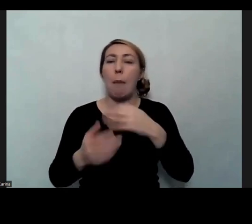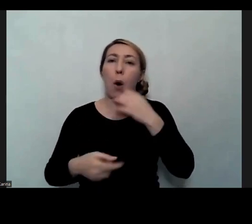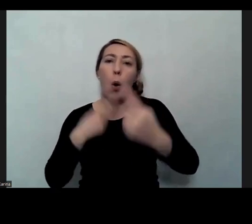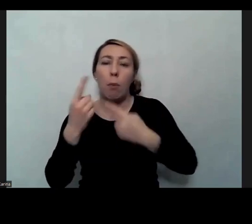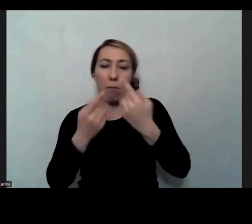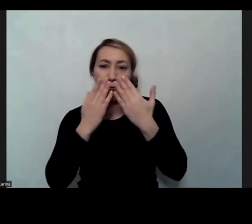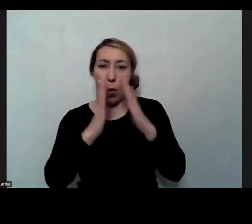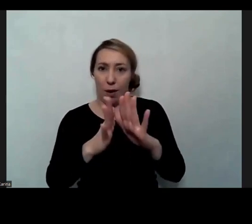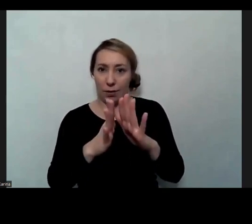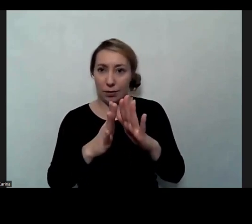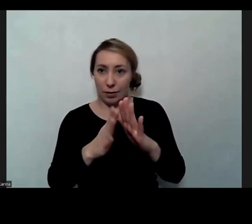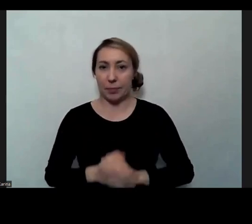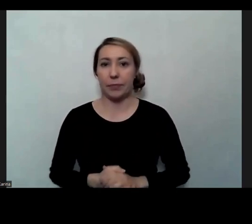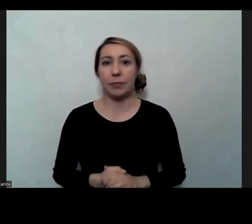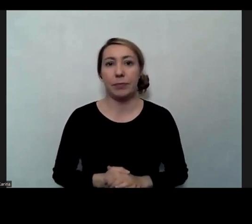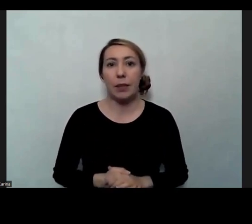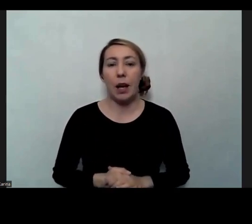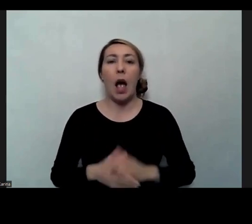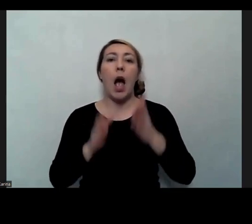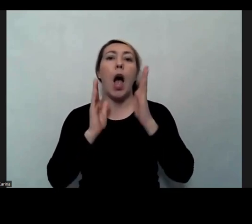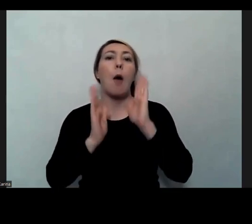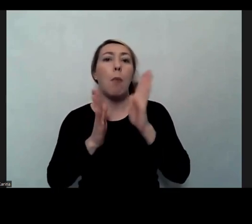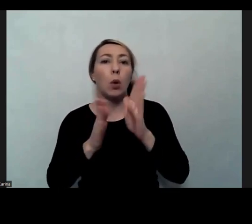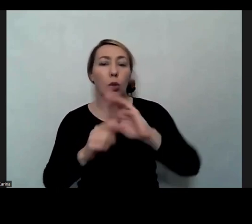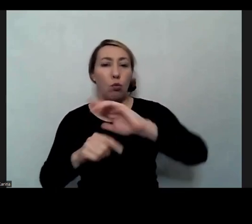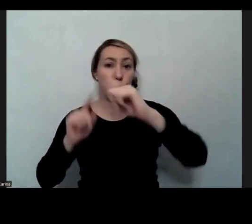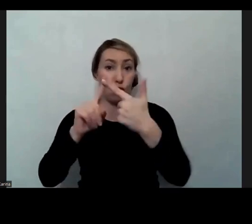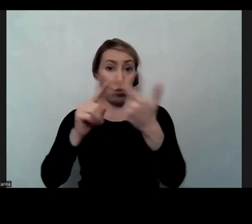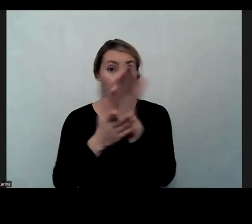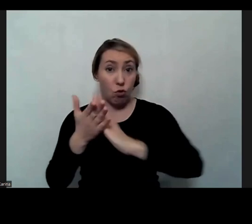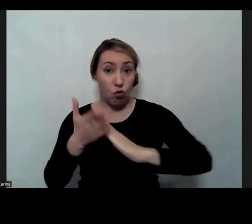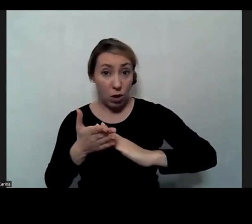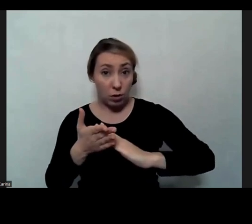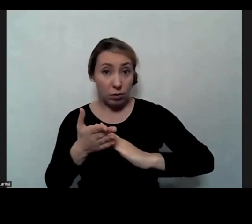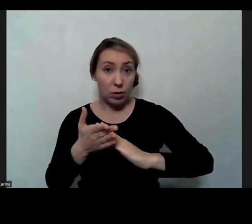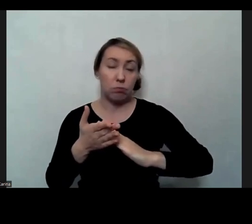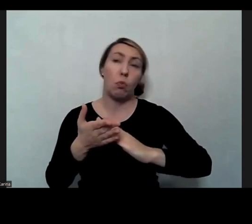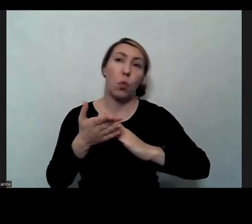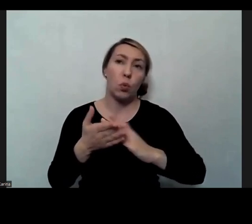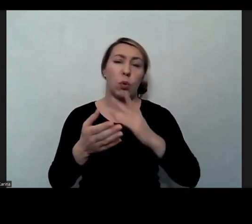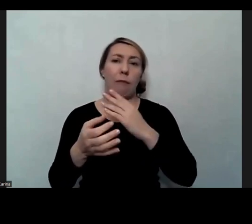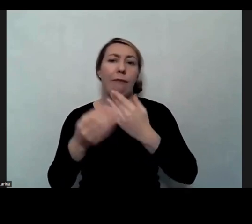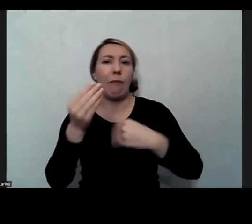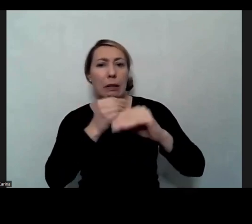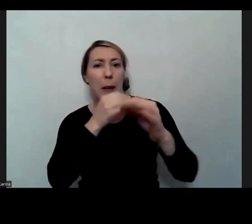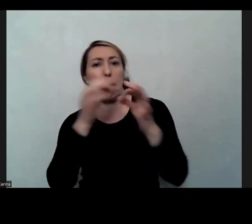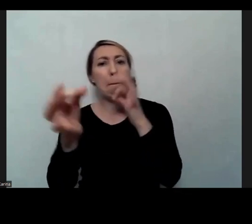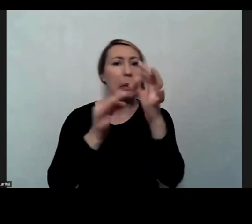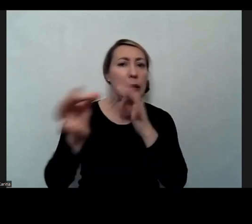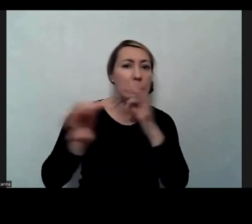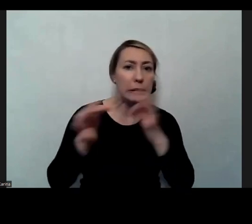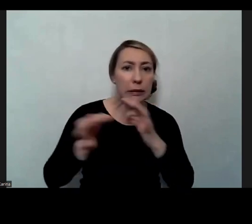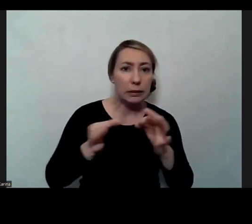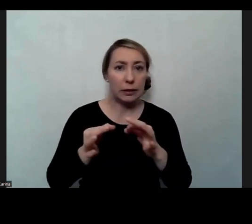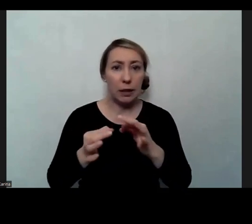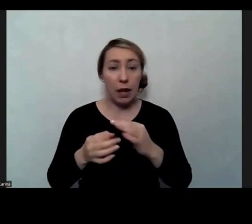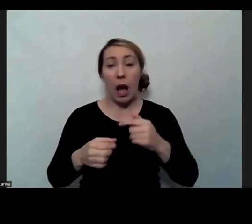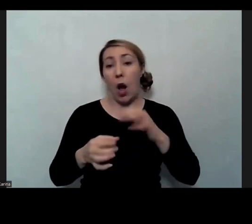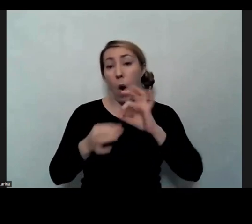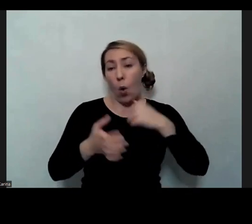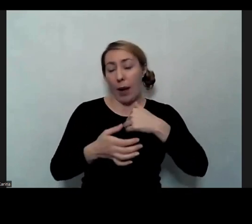i pokazały. I potem będziemy mieli drugą część, taką bardziej pytaniową. Ja mam sporo